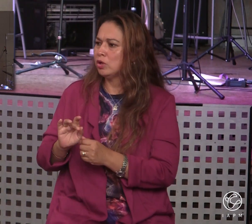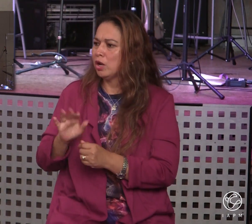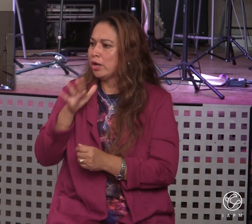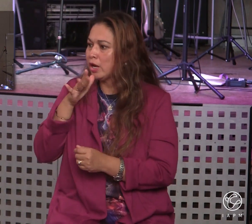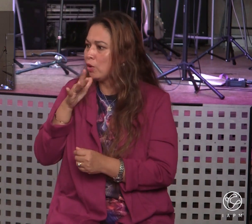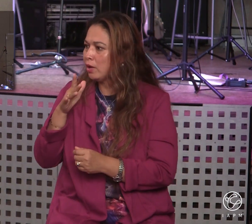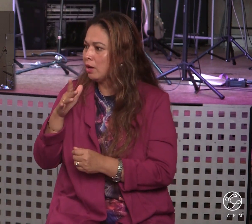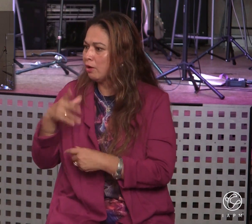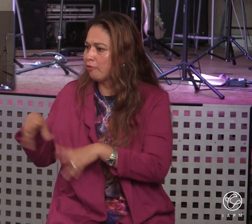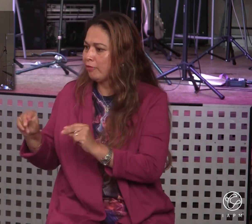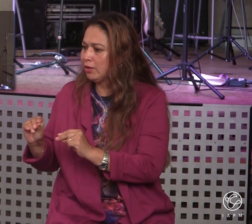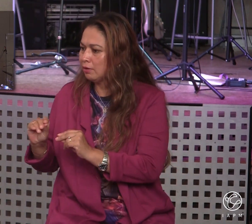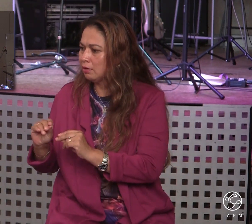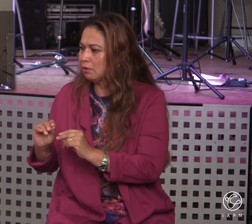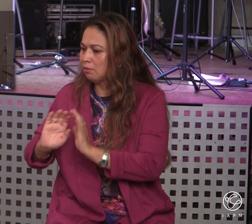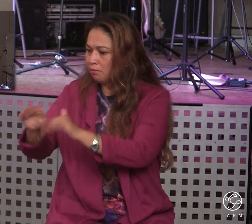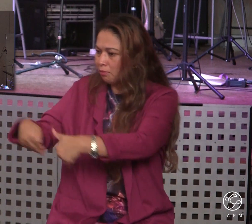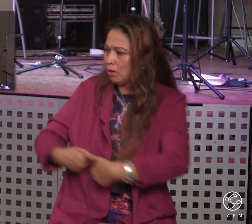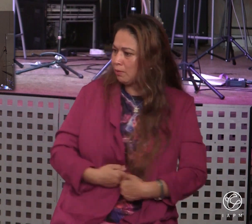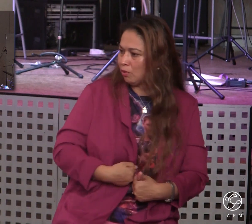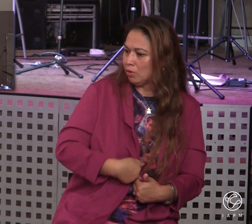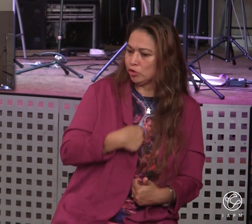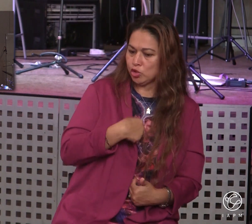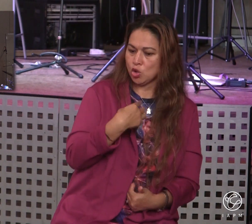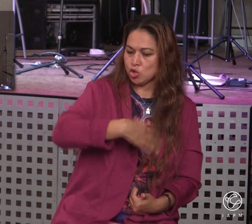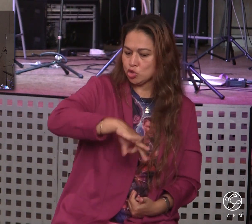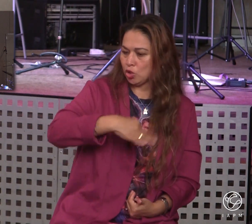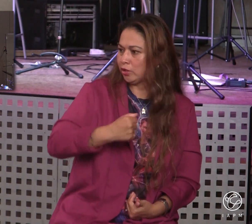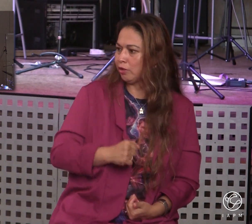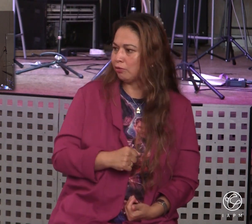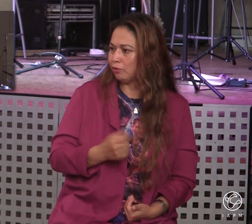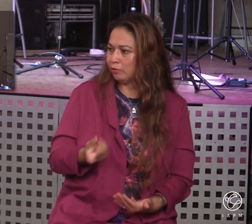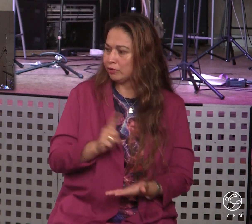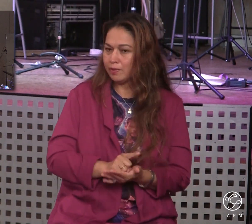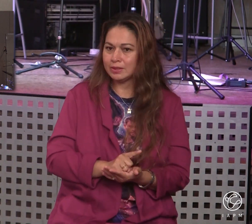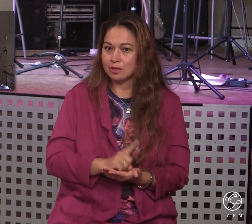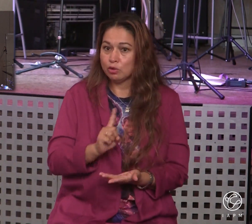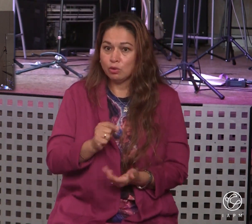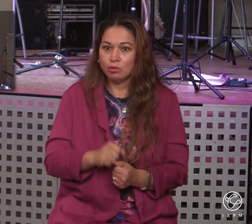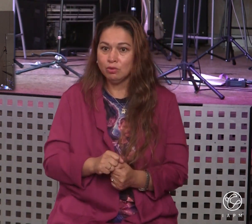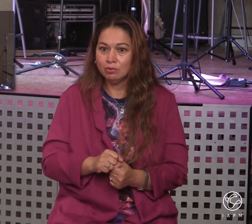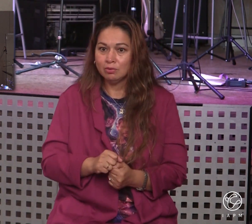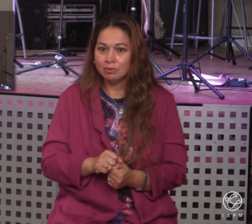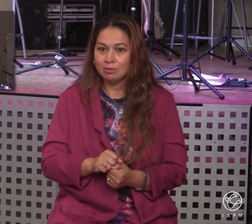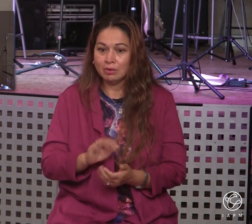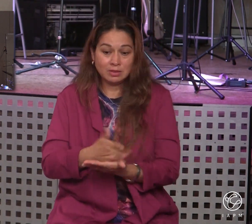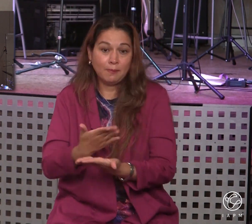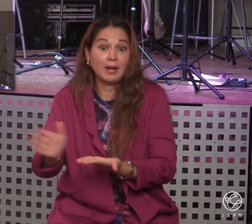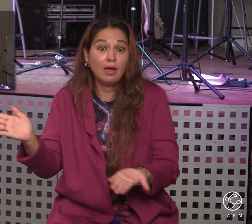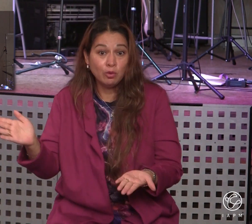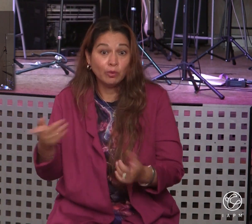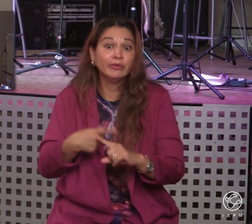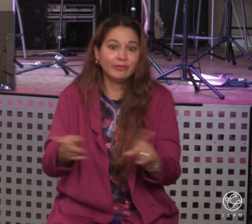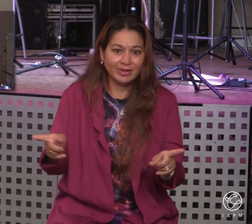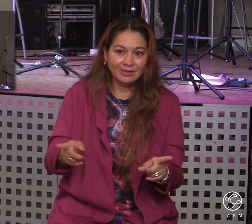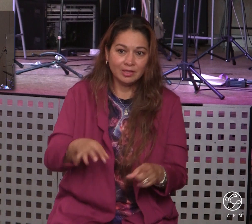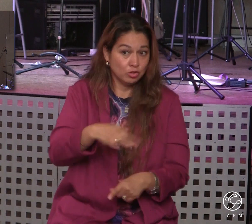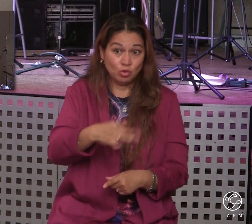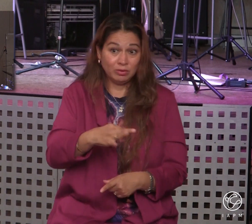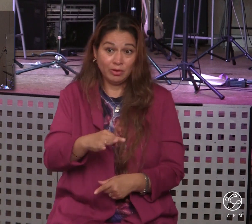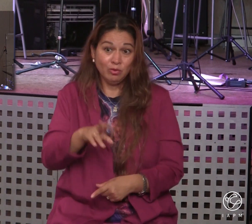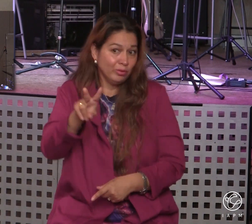No va de eso. Va de que he obedecido lo que el Señor me ha dicho. Pablo Antonio, móntate en la barca y